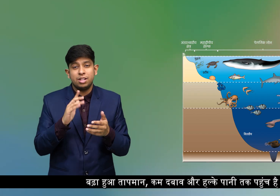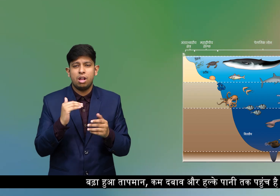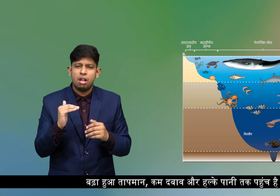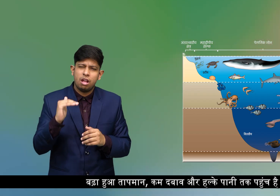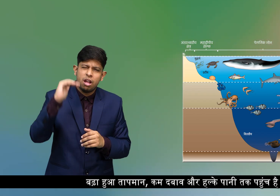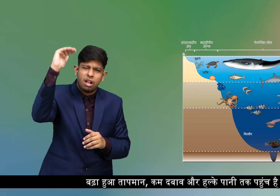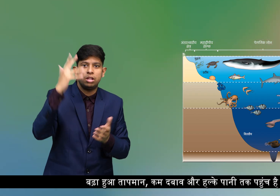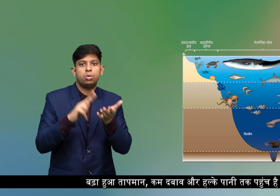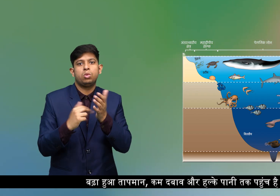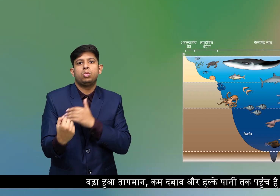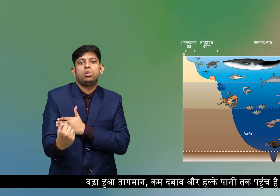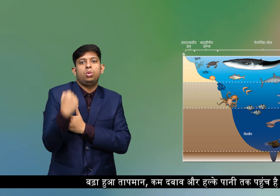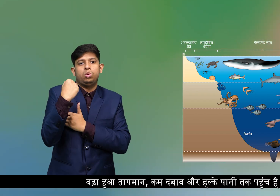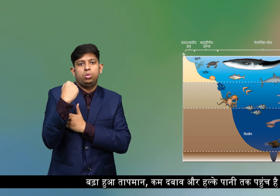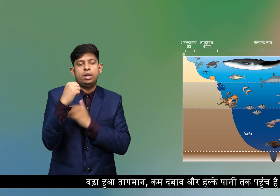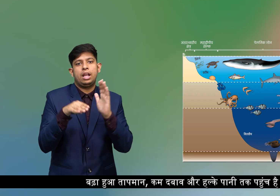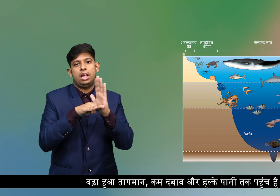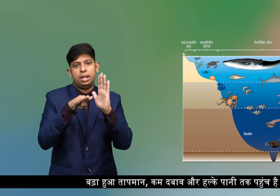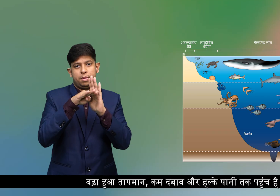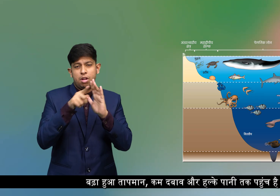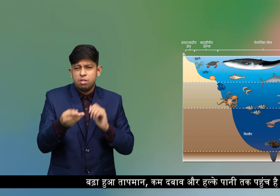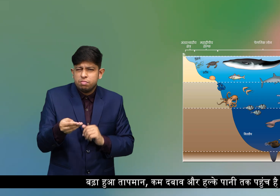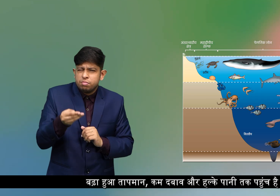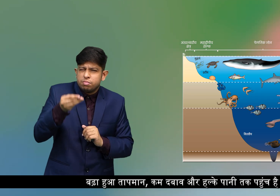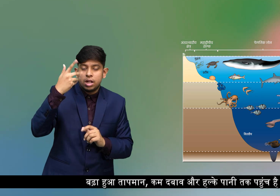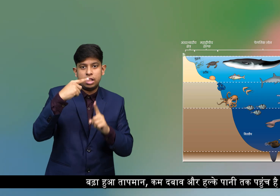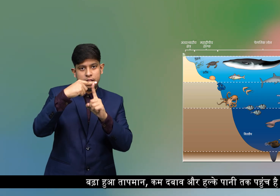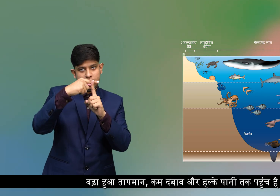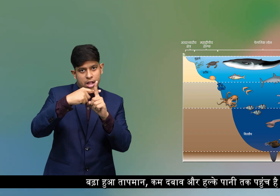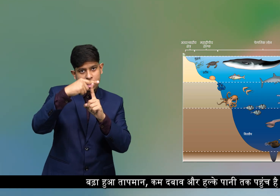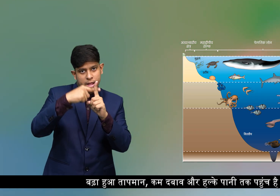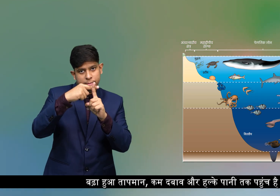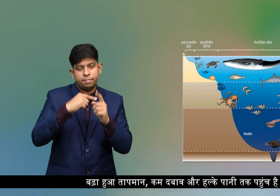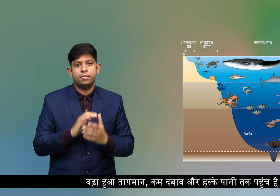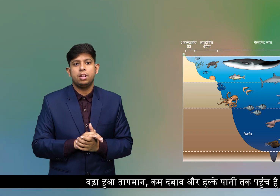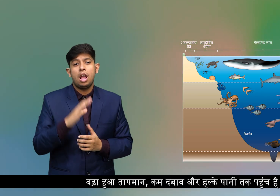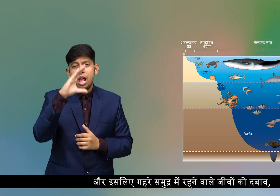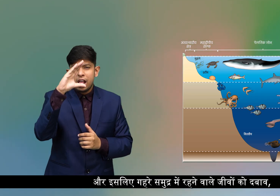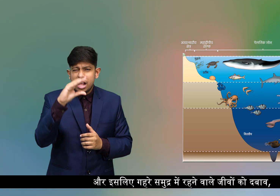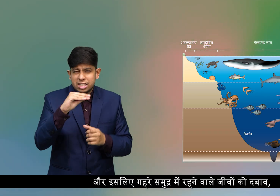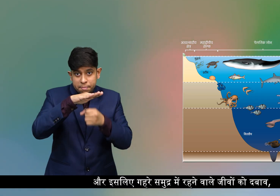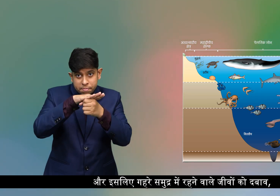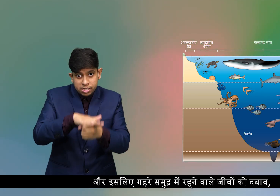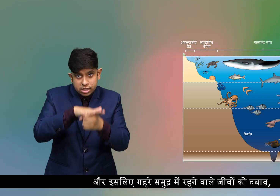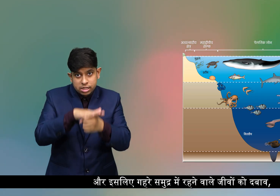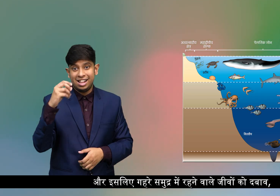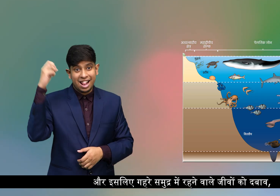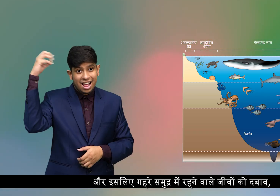बढ़ा हुआ तापमान, कम दबाव और हल्के पानी तक पहुँच है और इसीलिए गहरे समुद्र